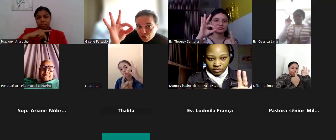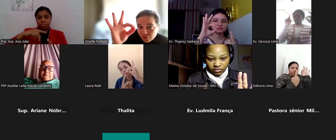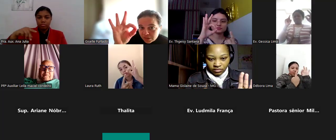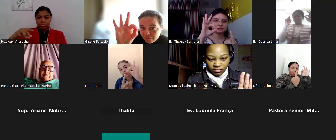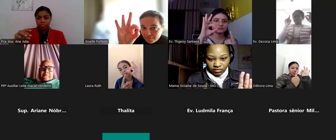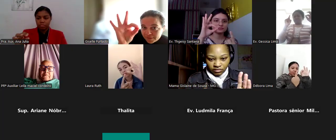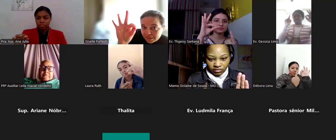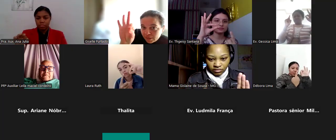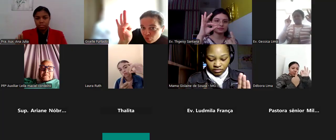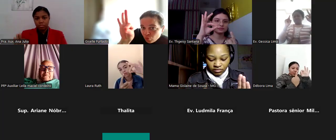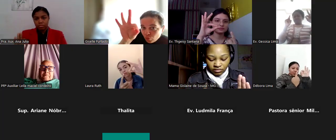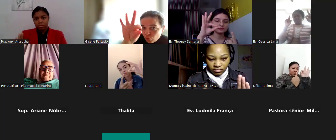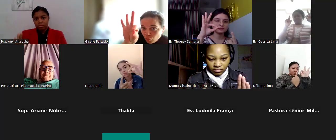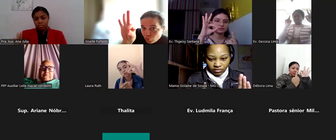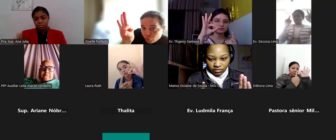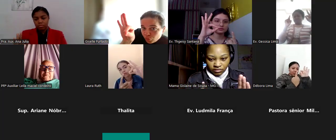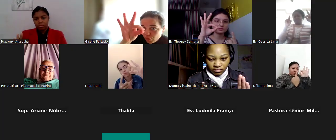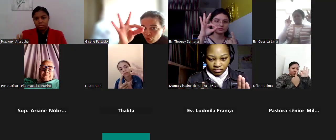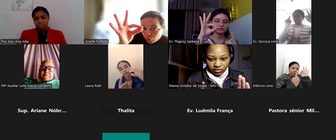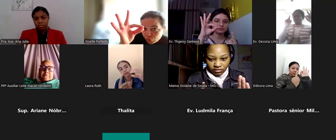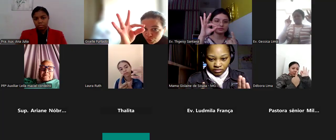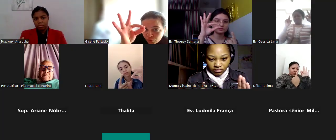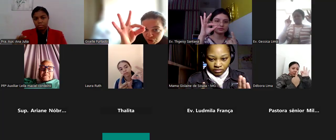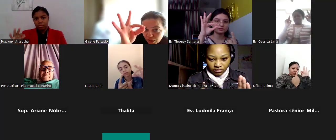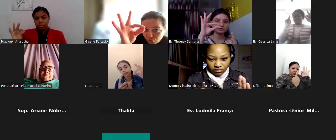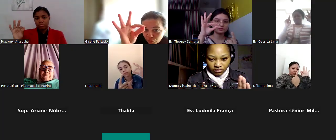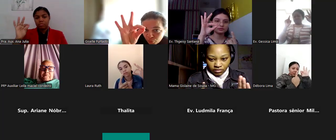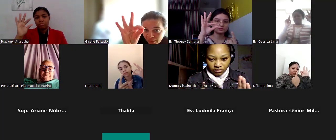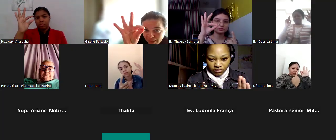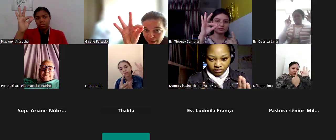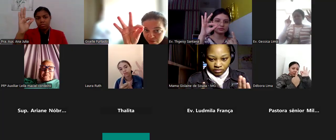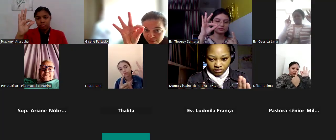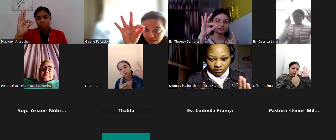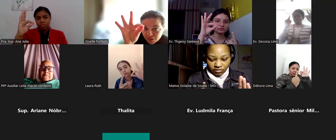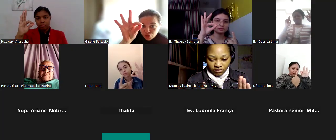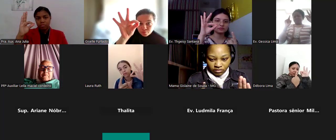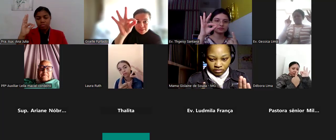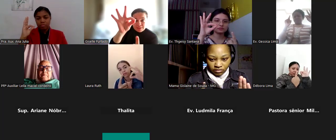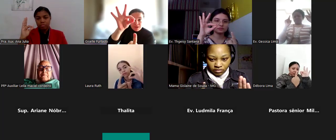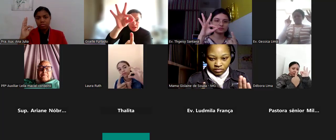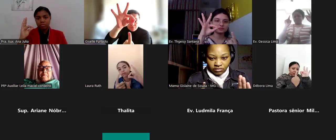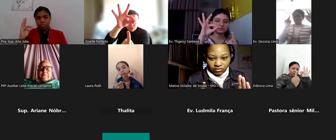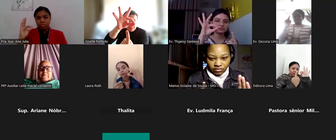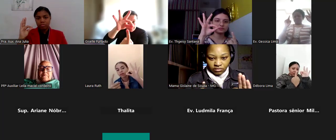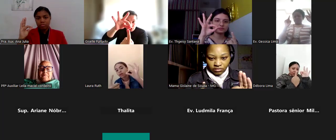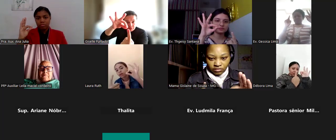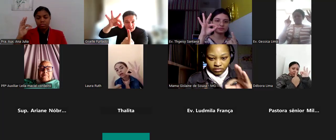ó. Você vai fazer um encontro do indicador e do polegar, os 3 dedinhos para cima, você vai rodar